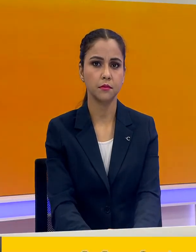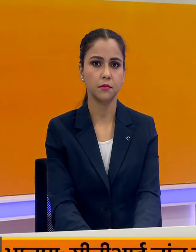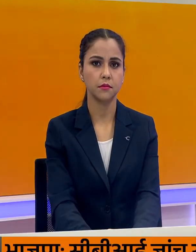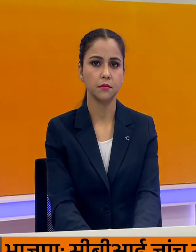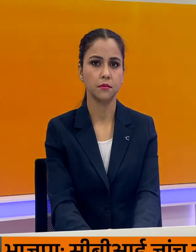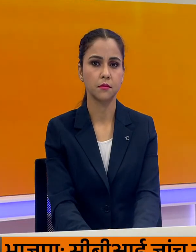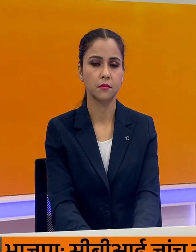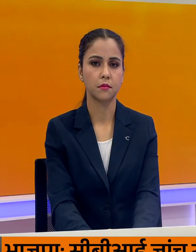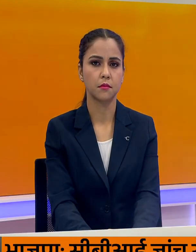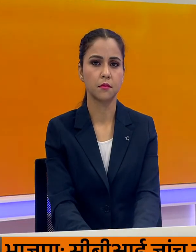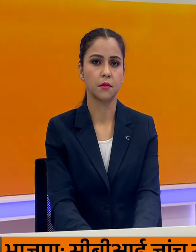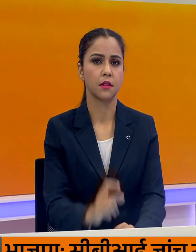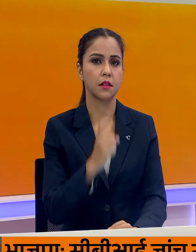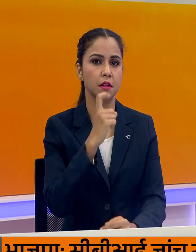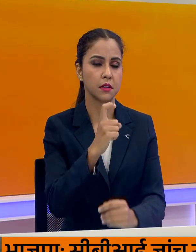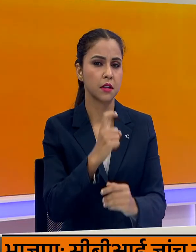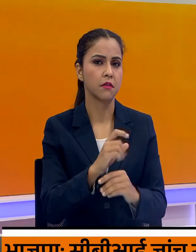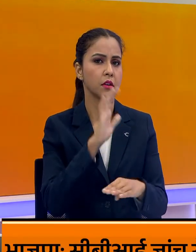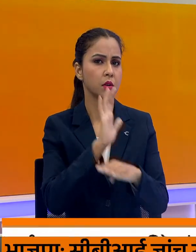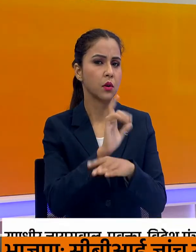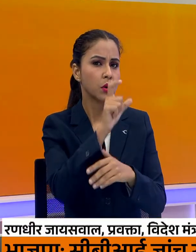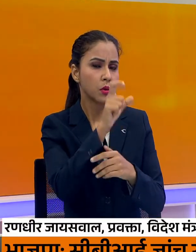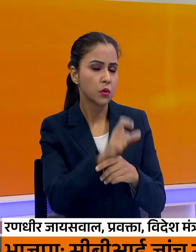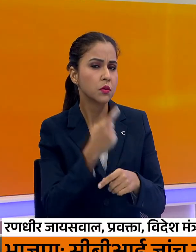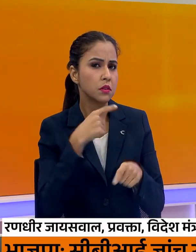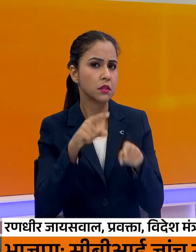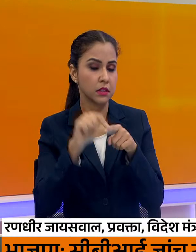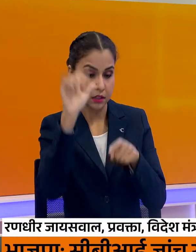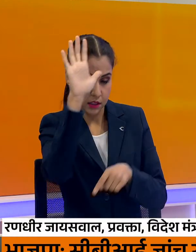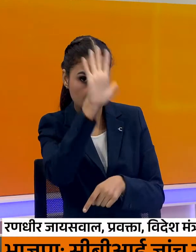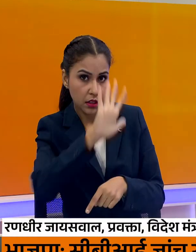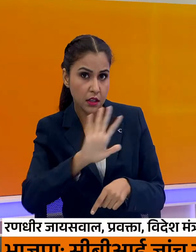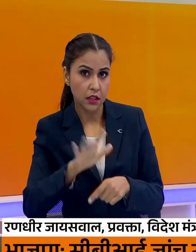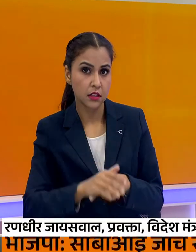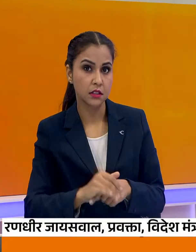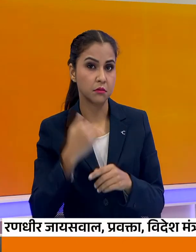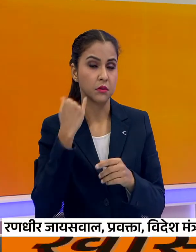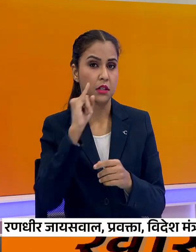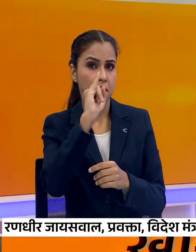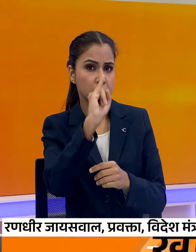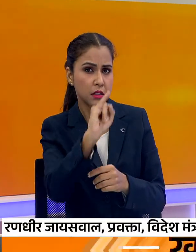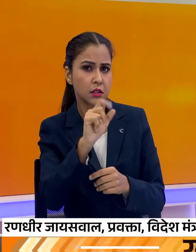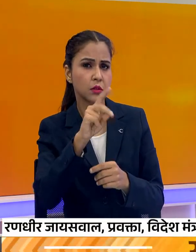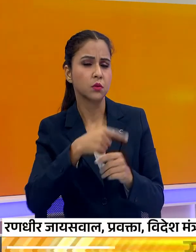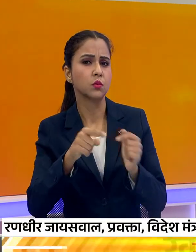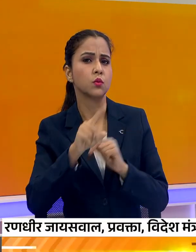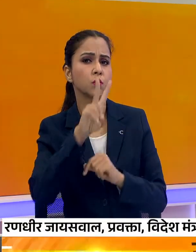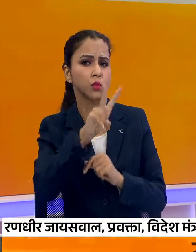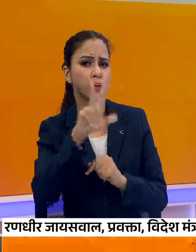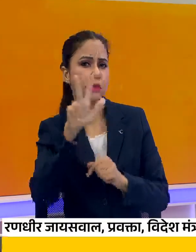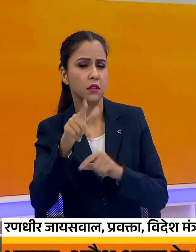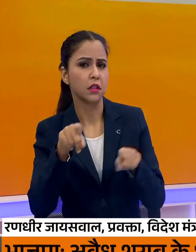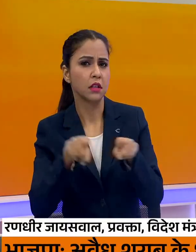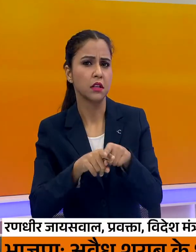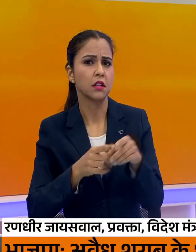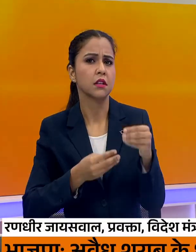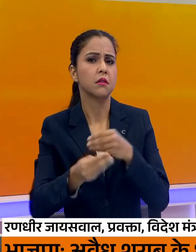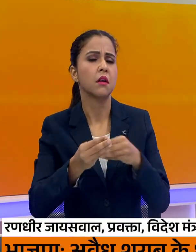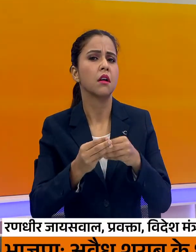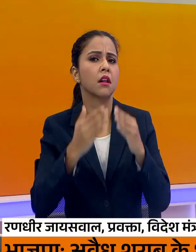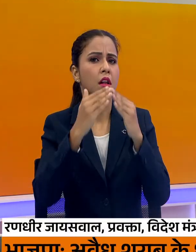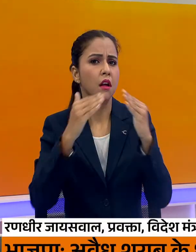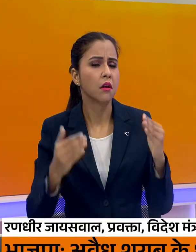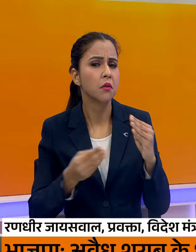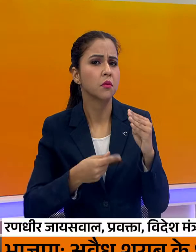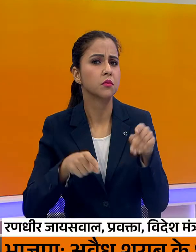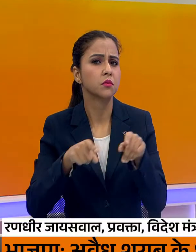It was a 7-member congressional delegation which visited India from 16th to 20th. It was led by the House of